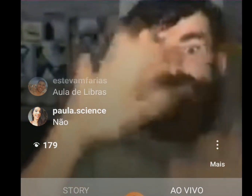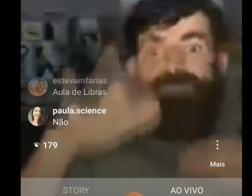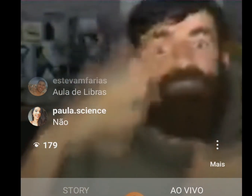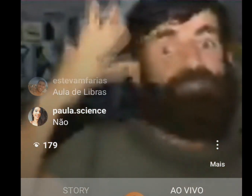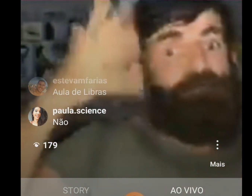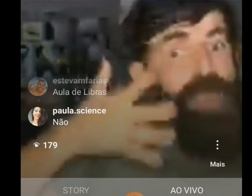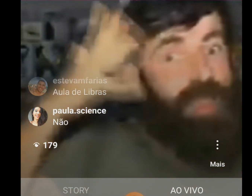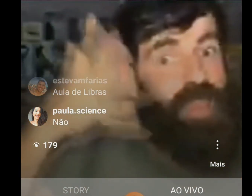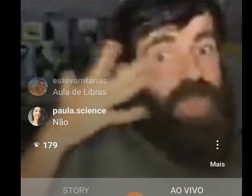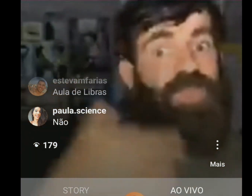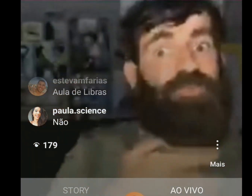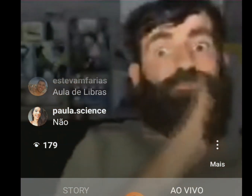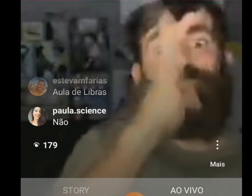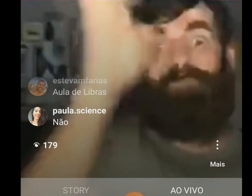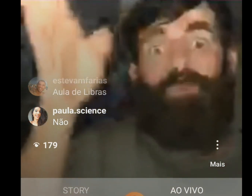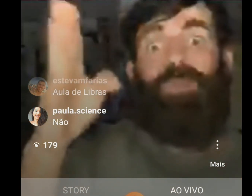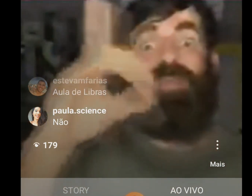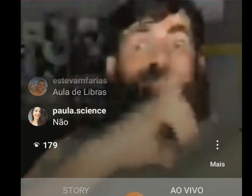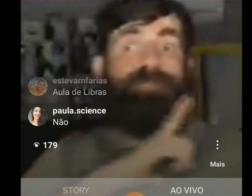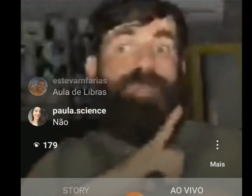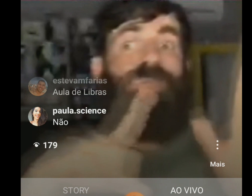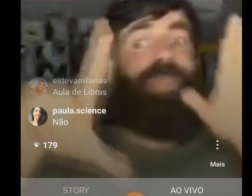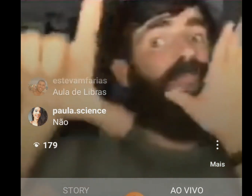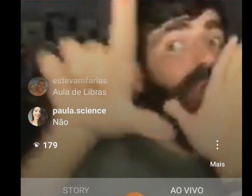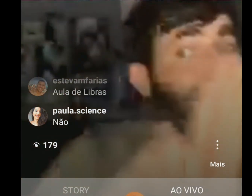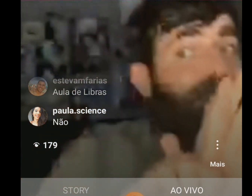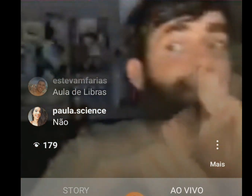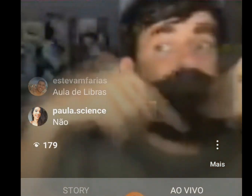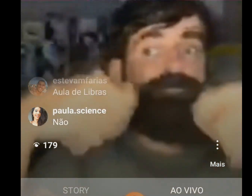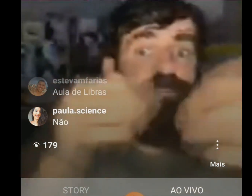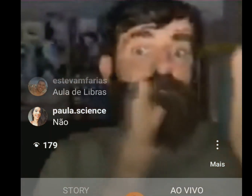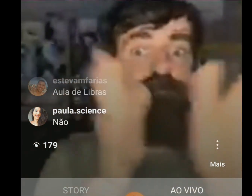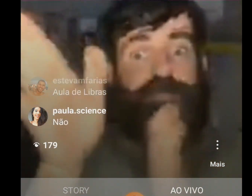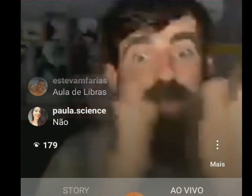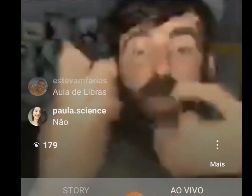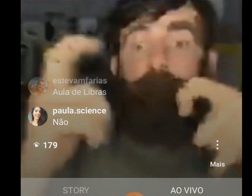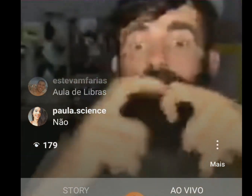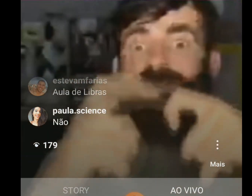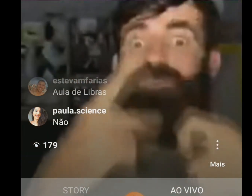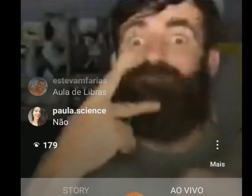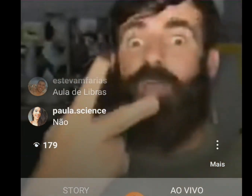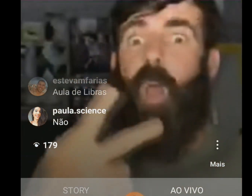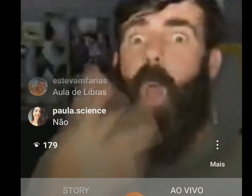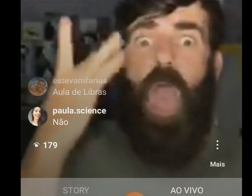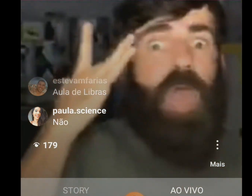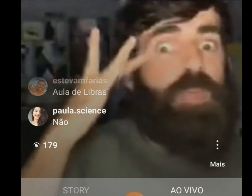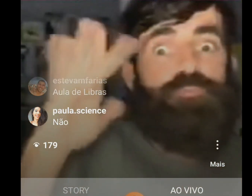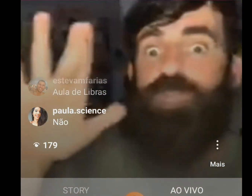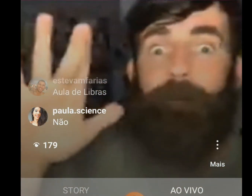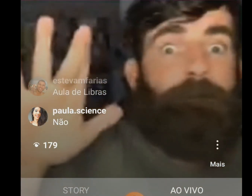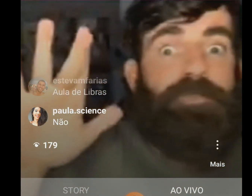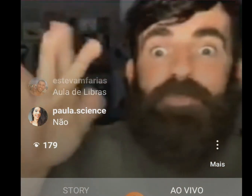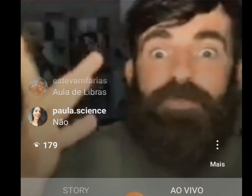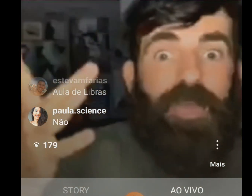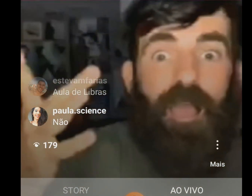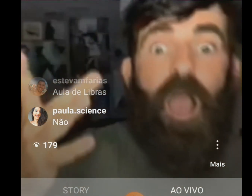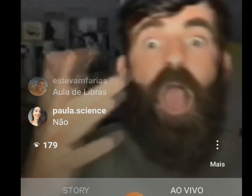eu vou a palestras e tem a lei, né? Precisa essa acessibilidade. E encontro alguns médicos que me dizem, eu não sabia